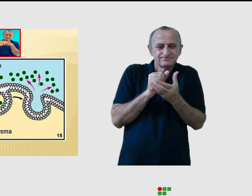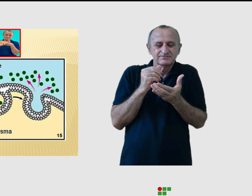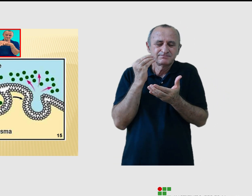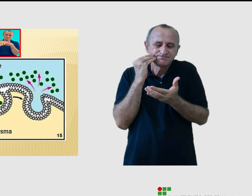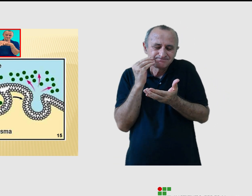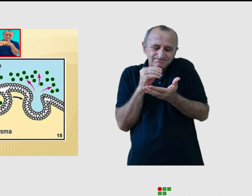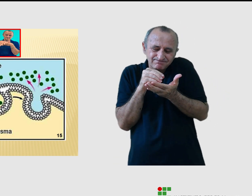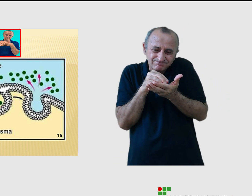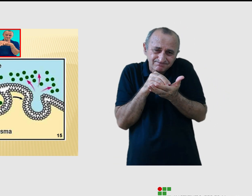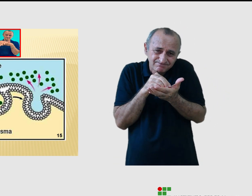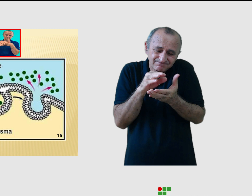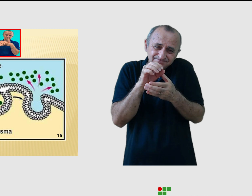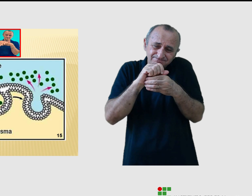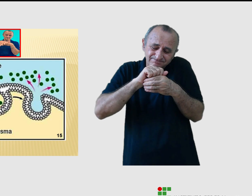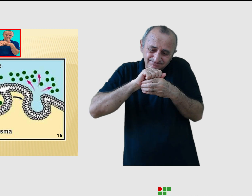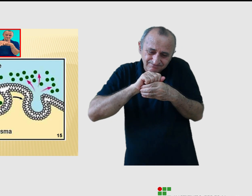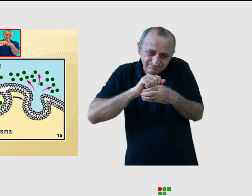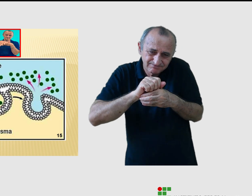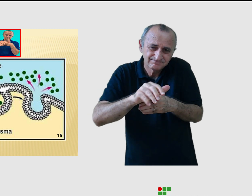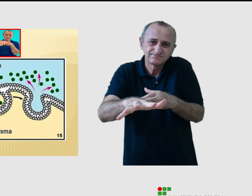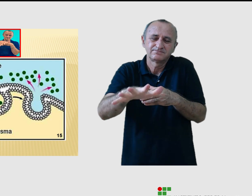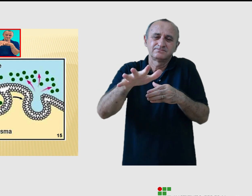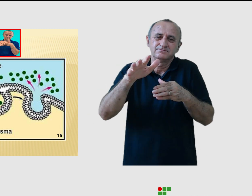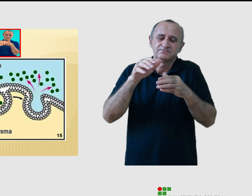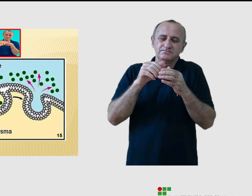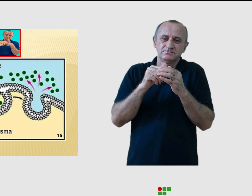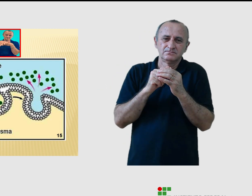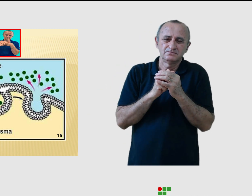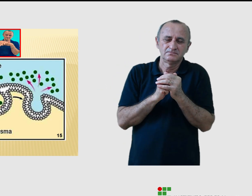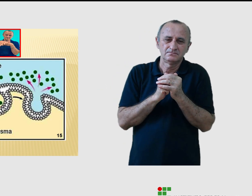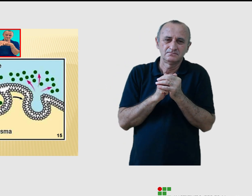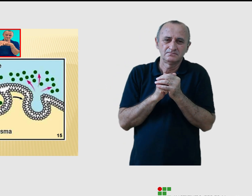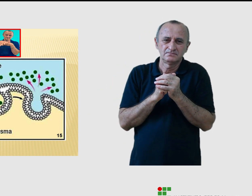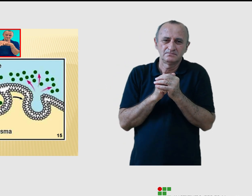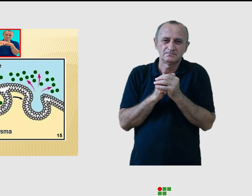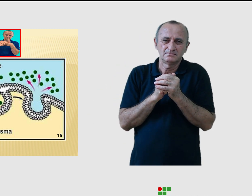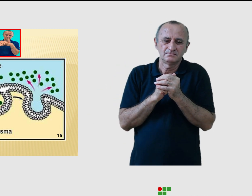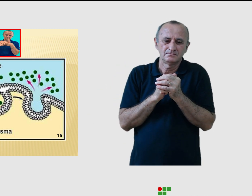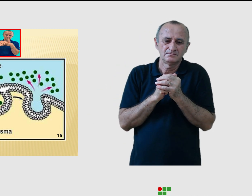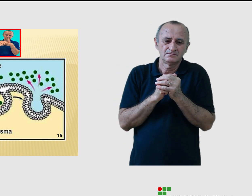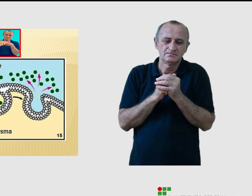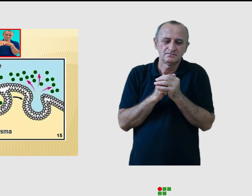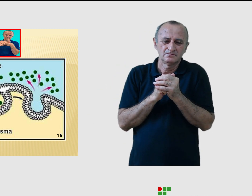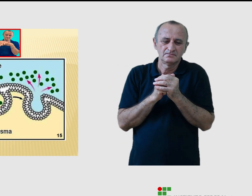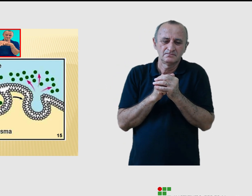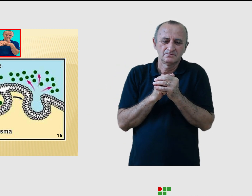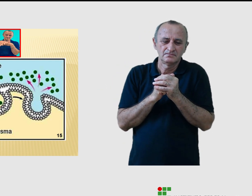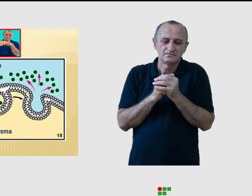si, com o propósito de movê-lo para fora.